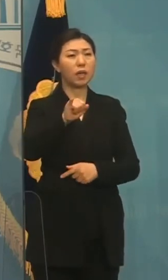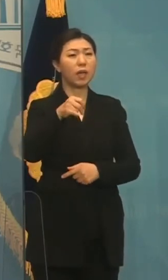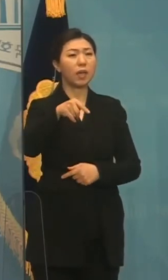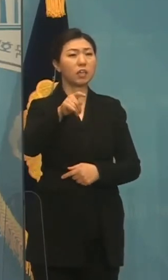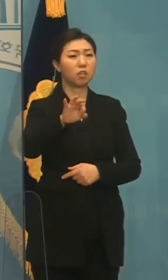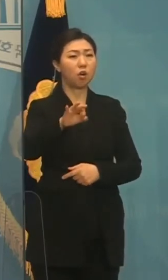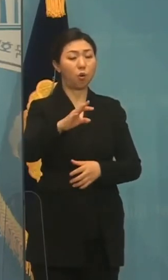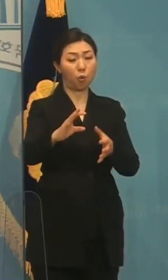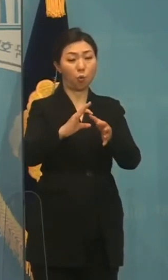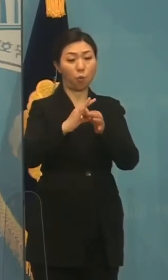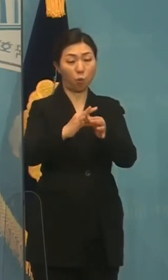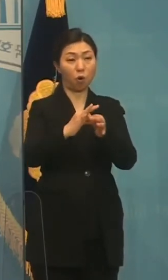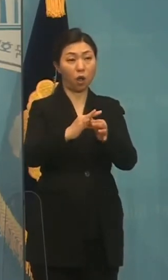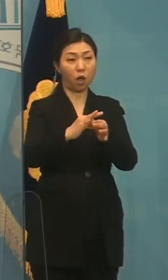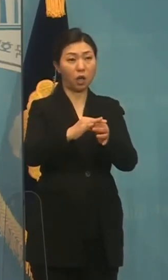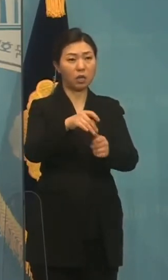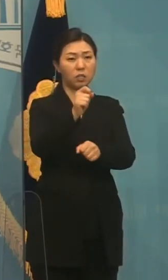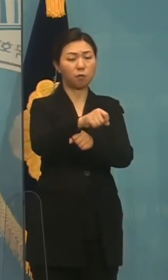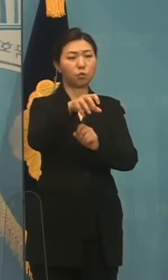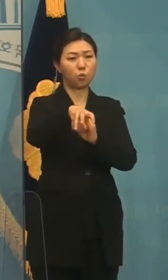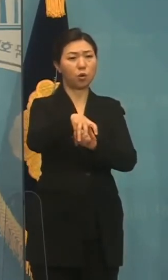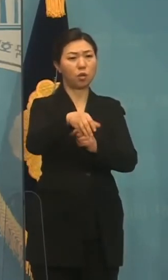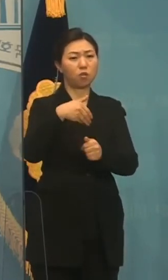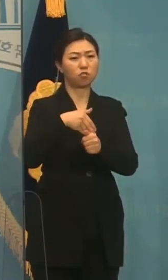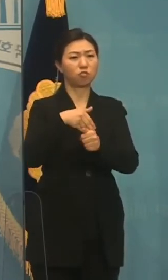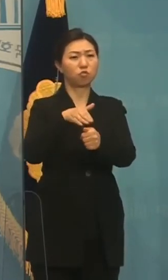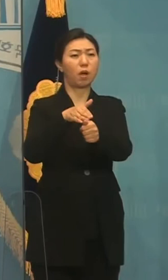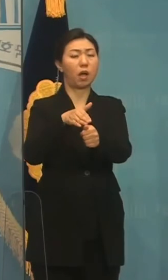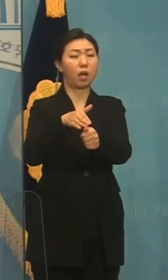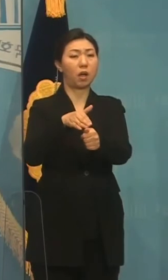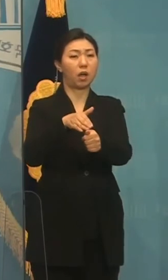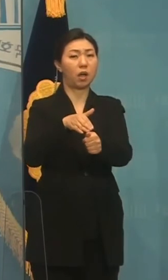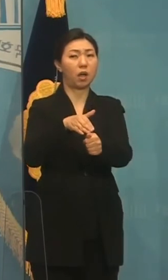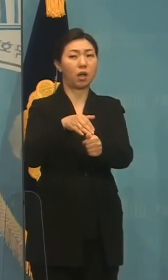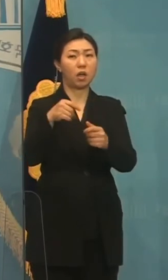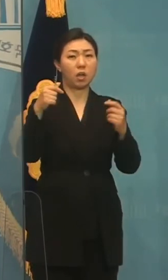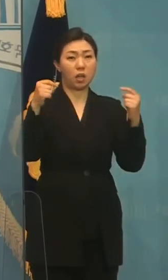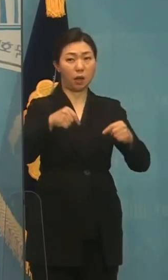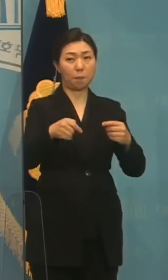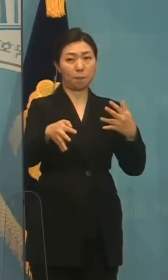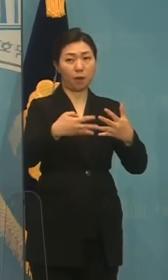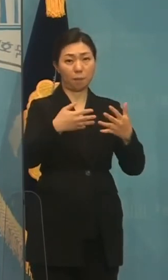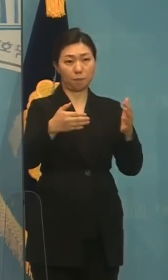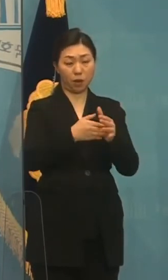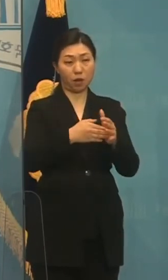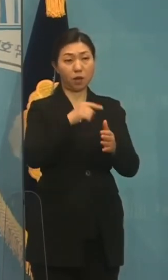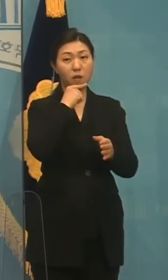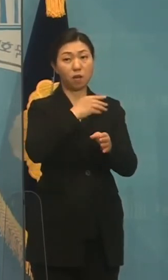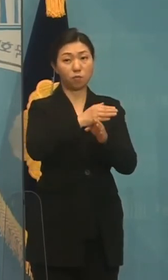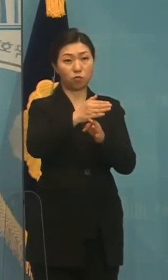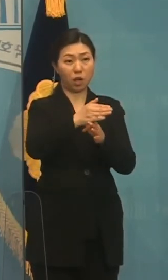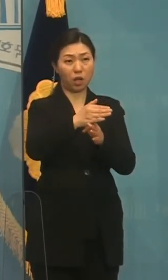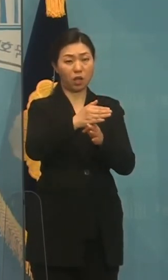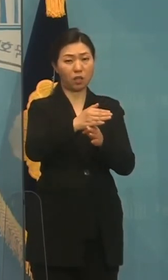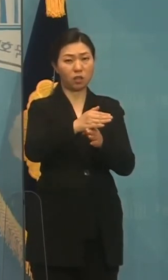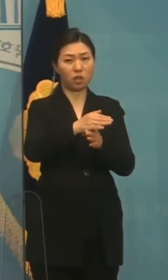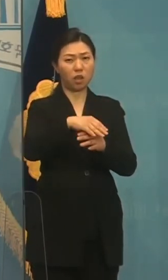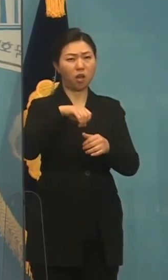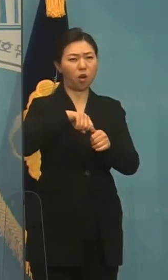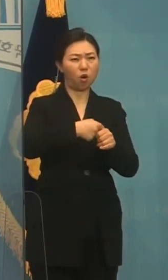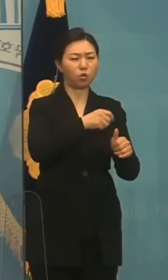통해 출방 의사를 타진하고 북한에 수용하자 강제 북송했던 사건에